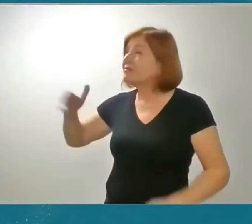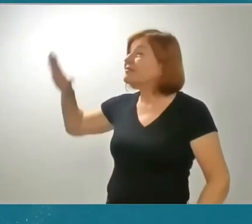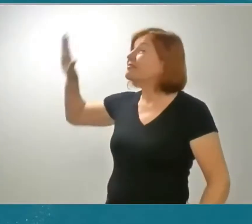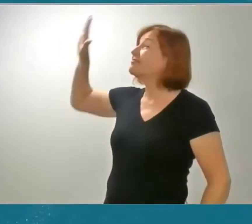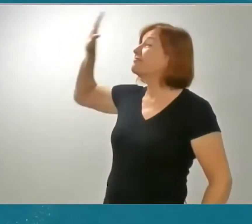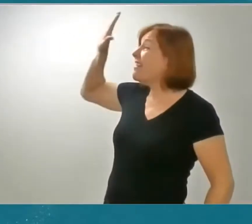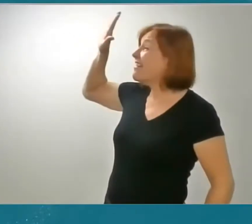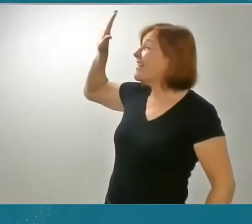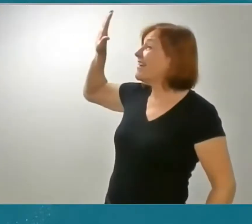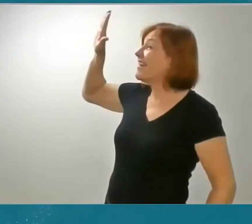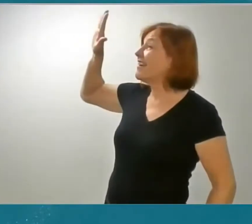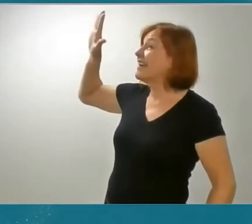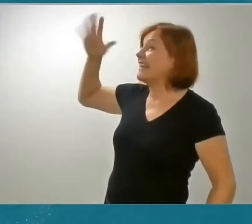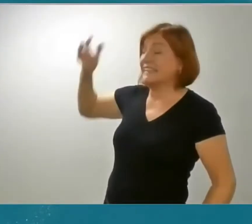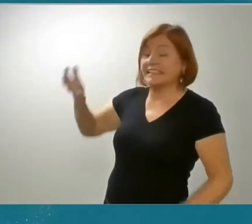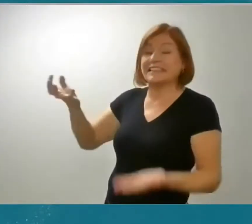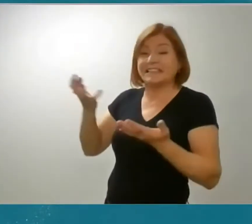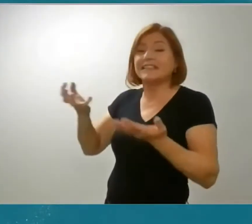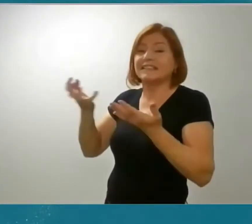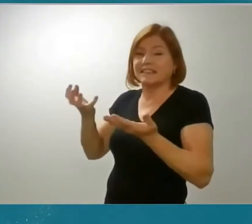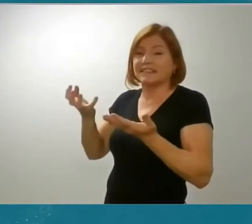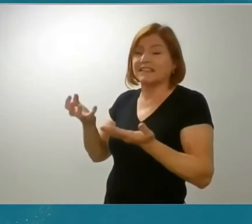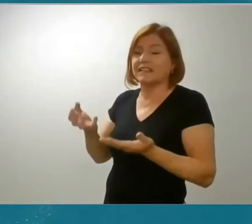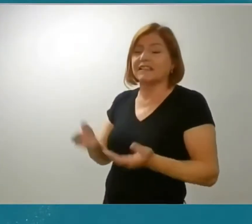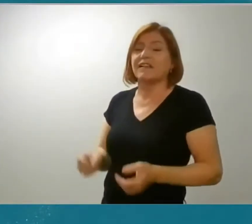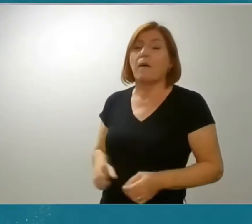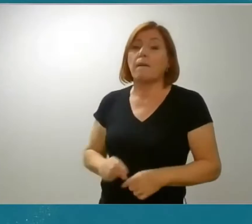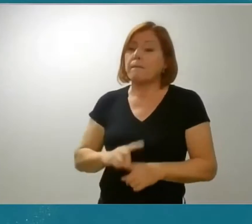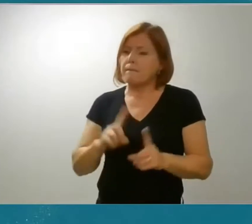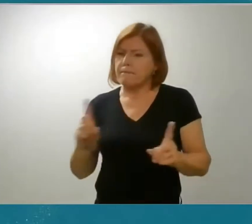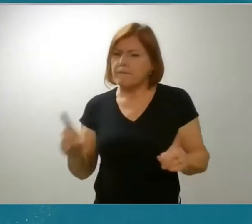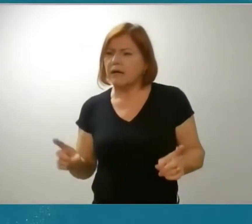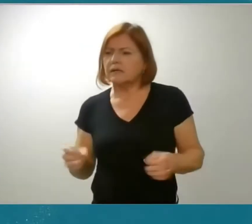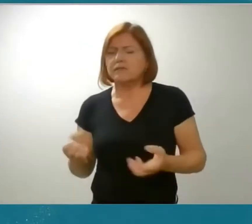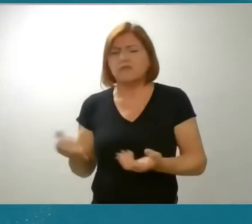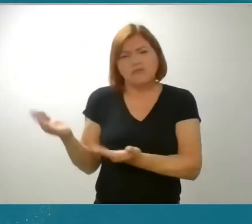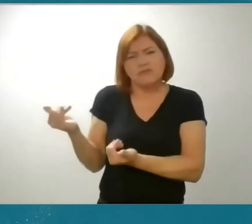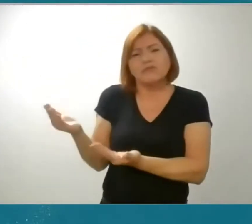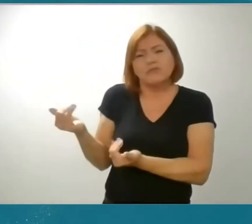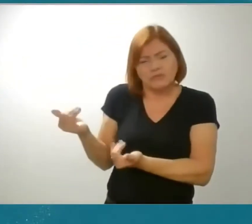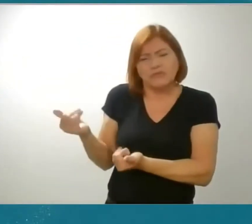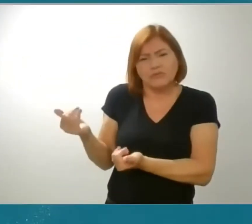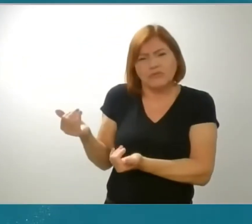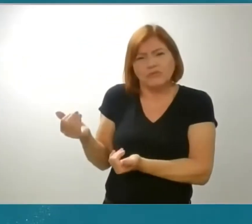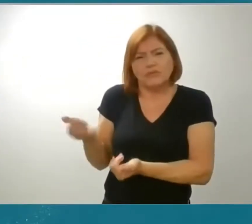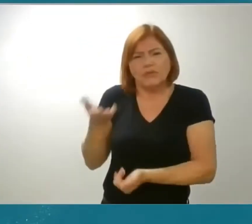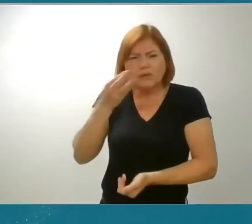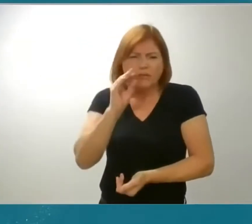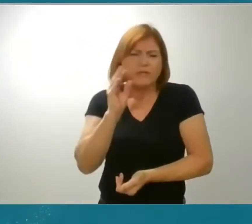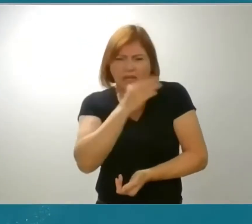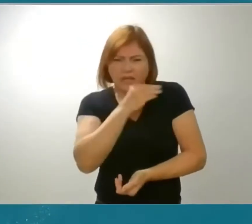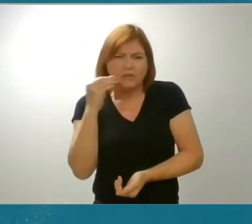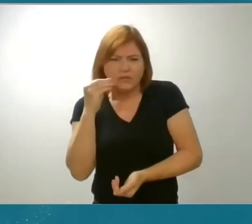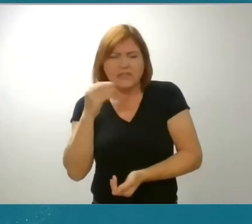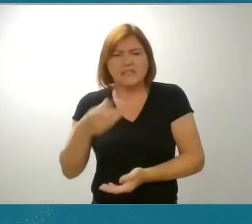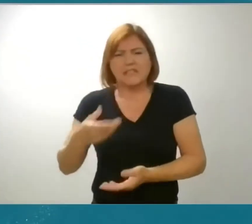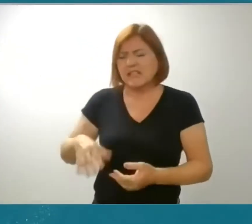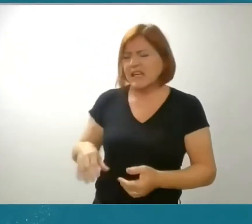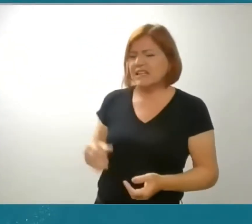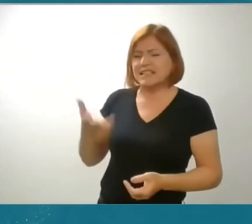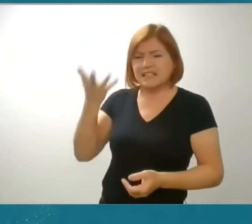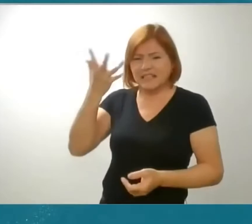esse parênteses no começo para eu redimir um pouco o papel da mulher. A gente não